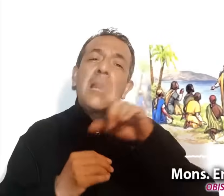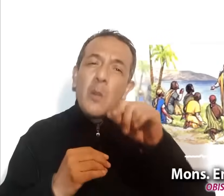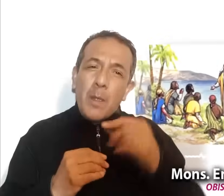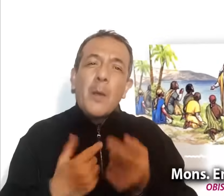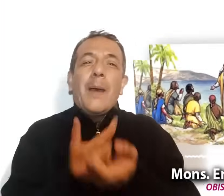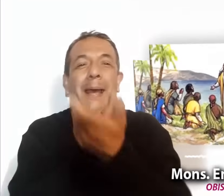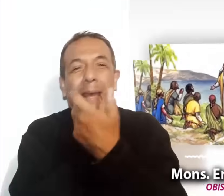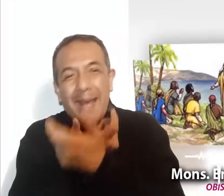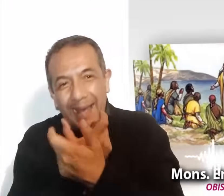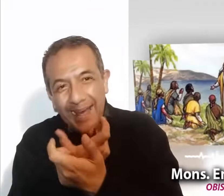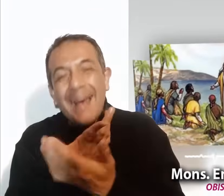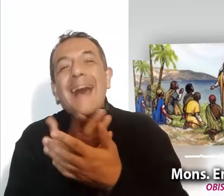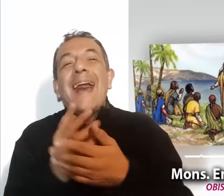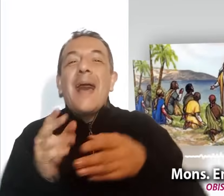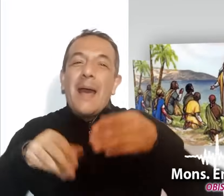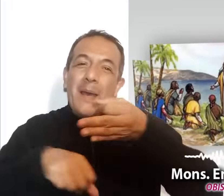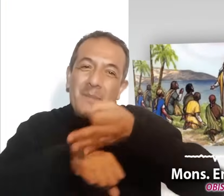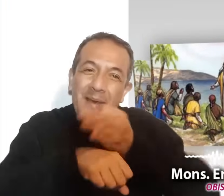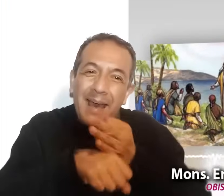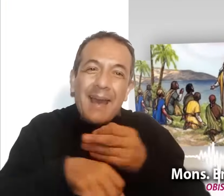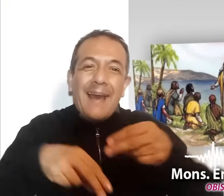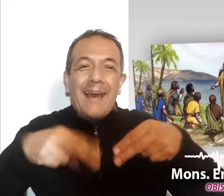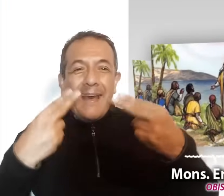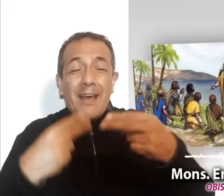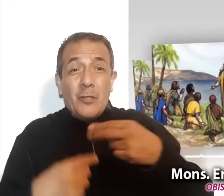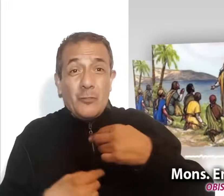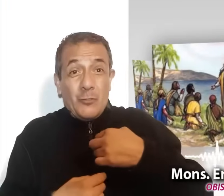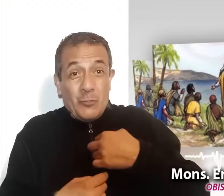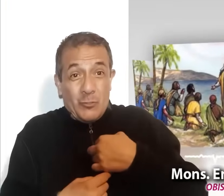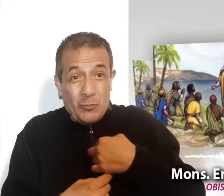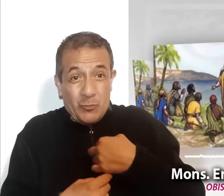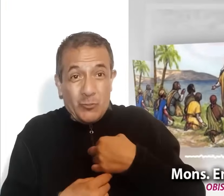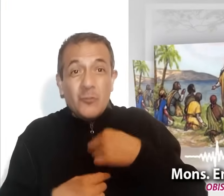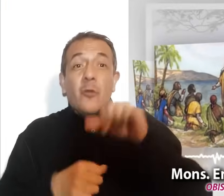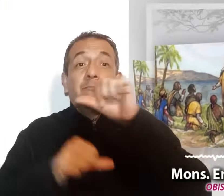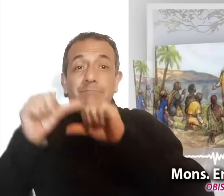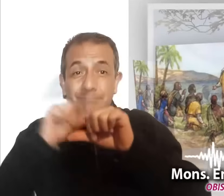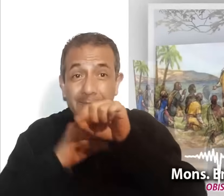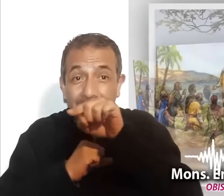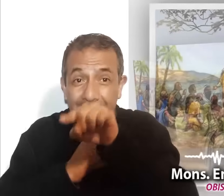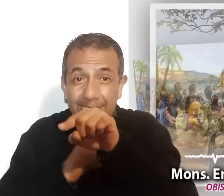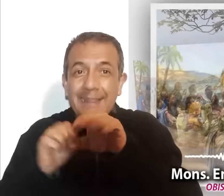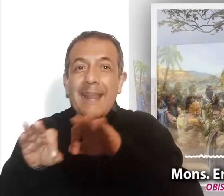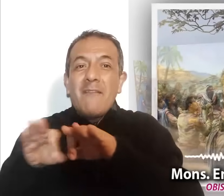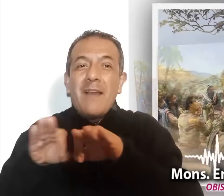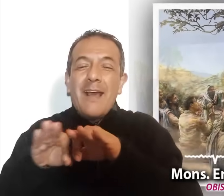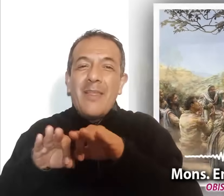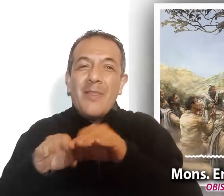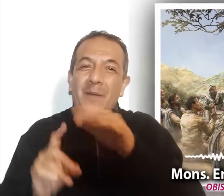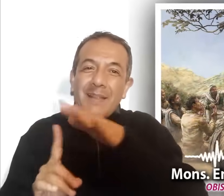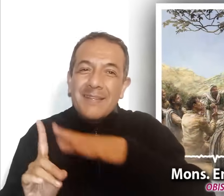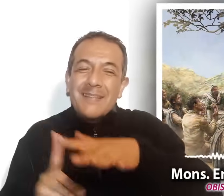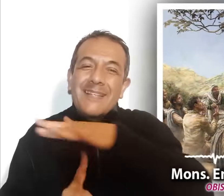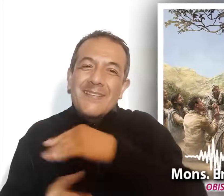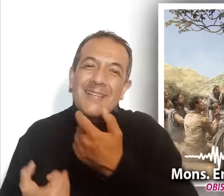risas y bromas, imaginándose cada uno de ellos en la situación de sus trabajadores.